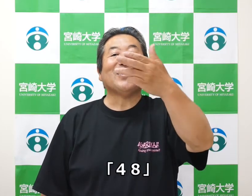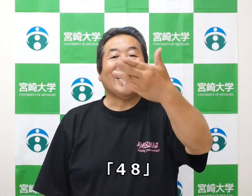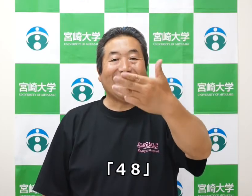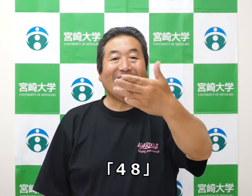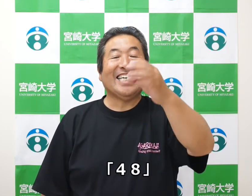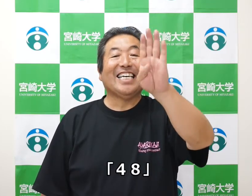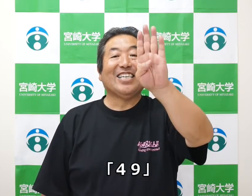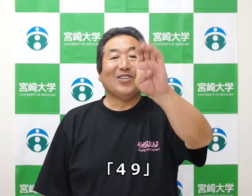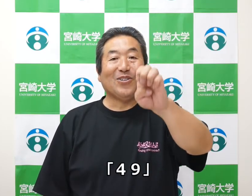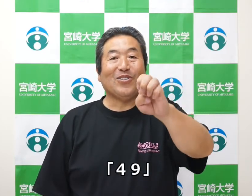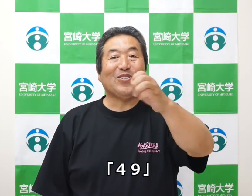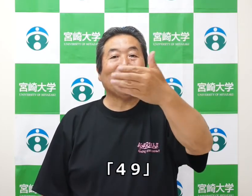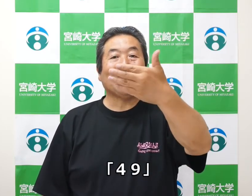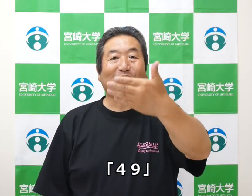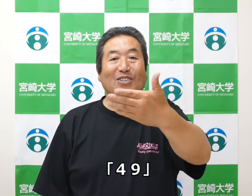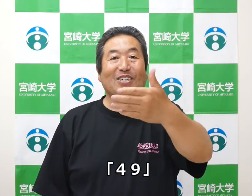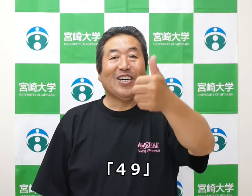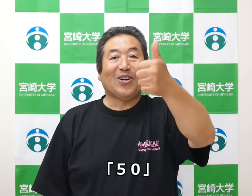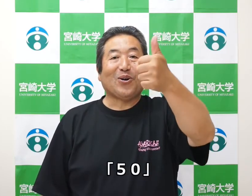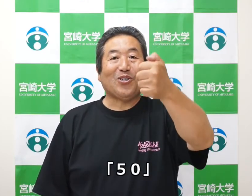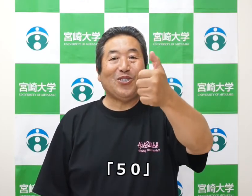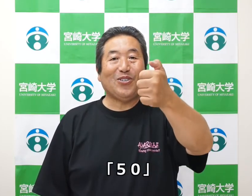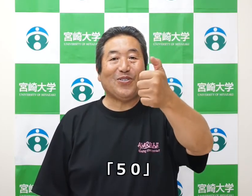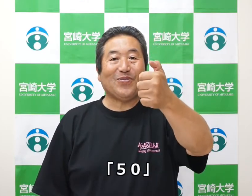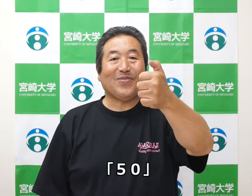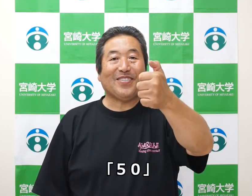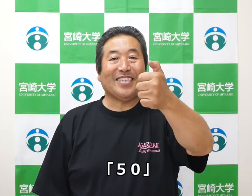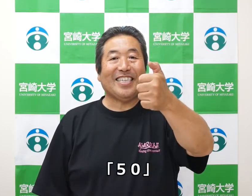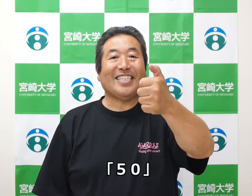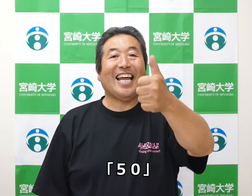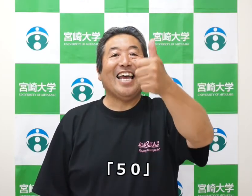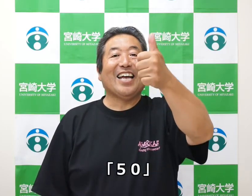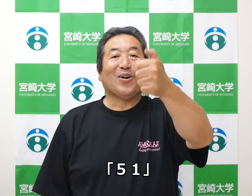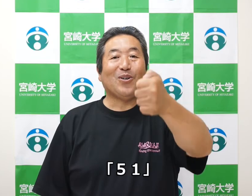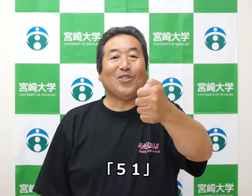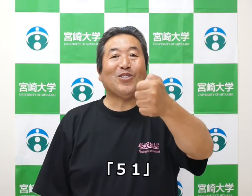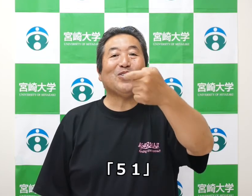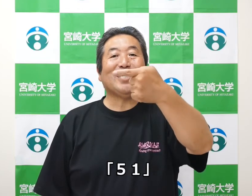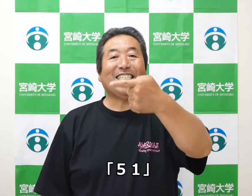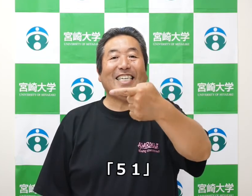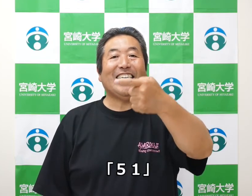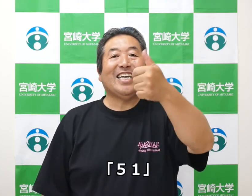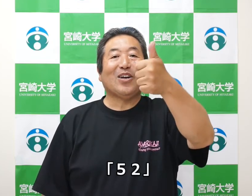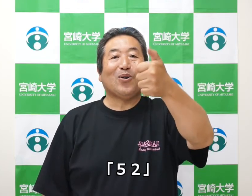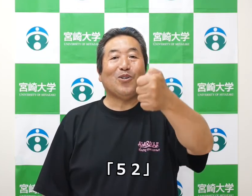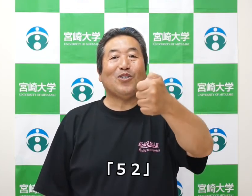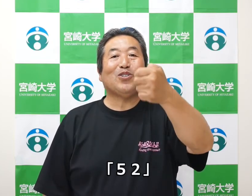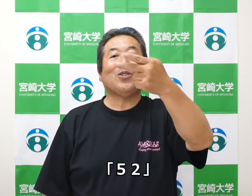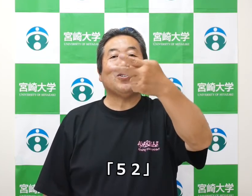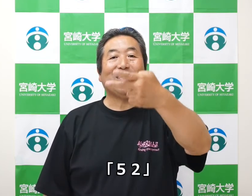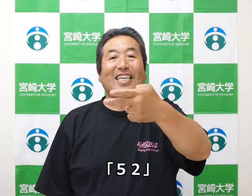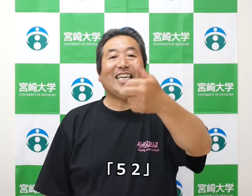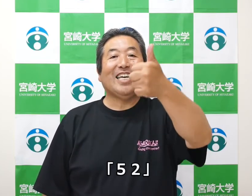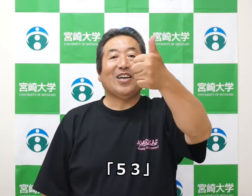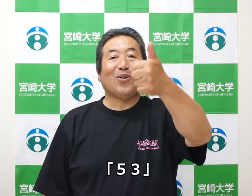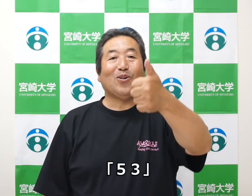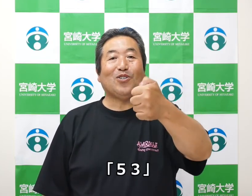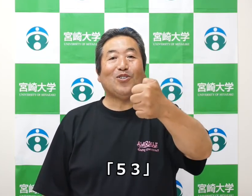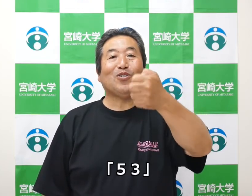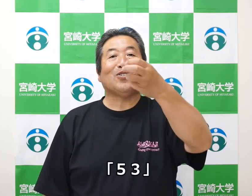48、49、50。いいですね。51、52、